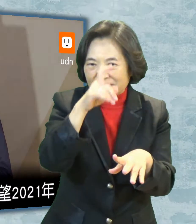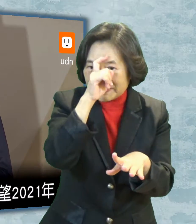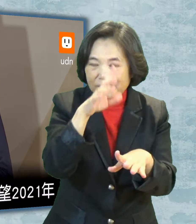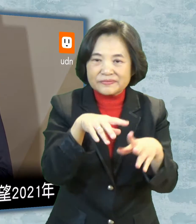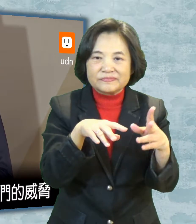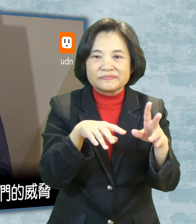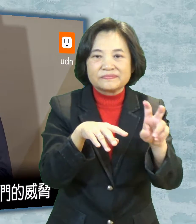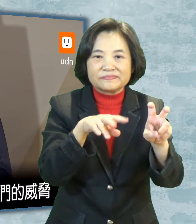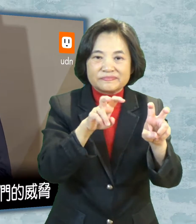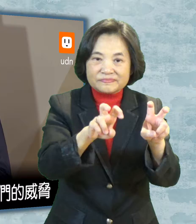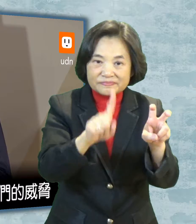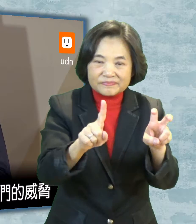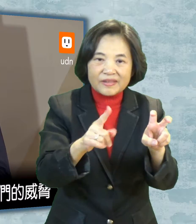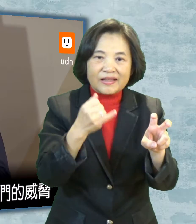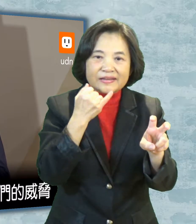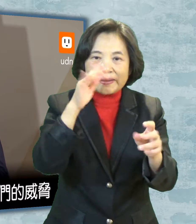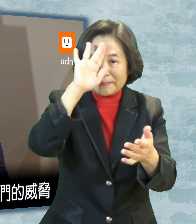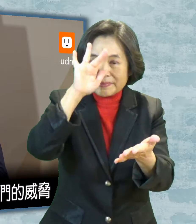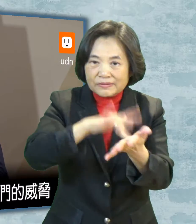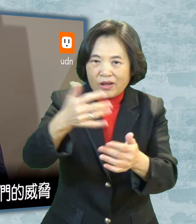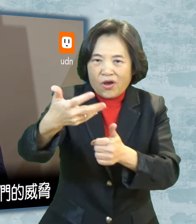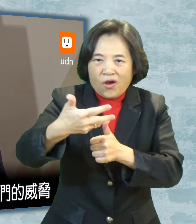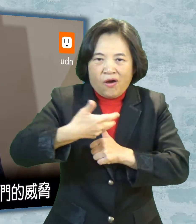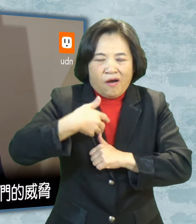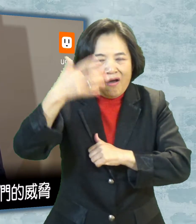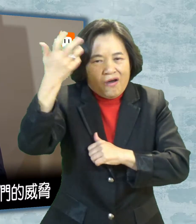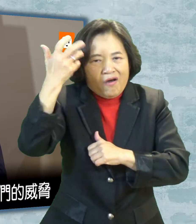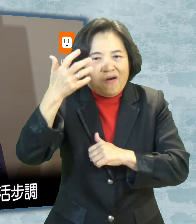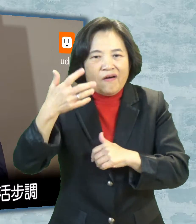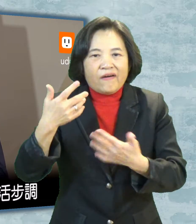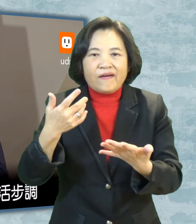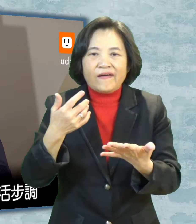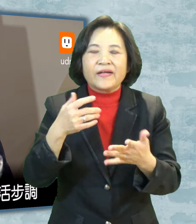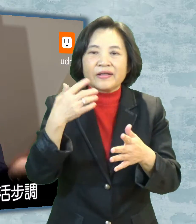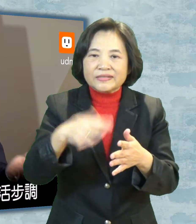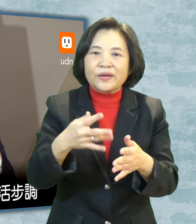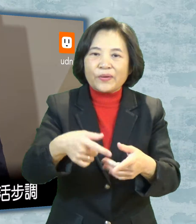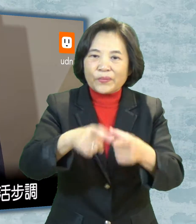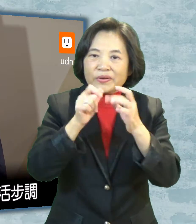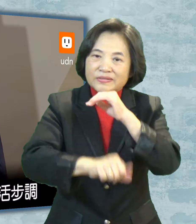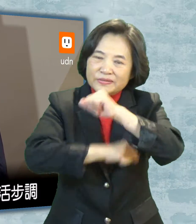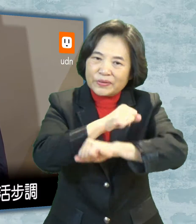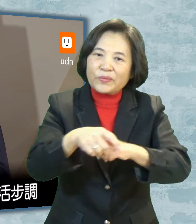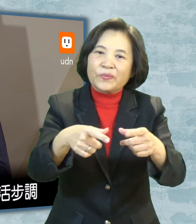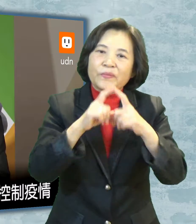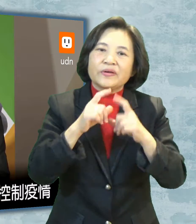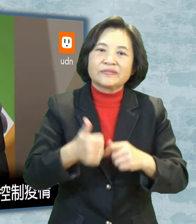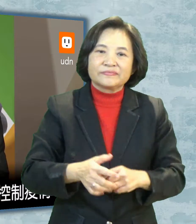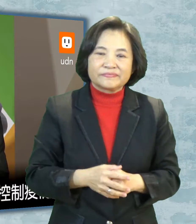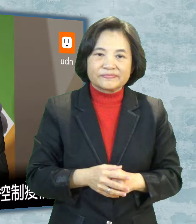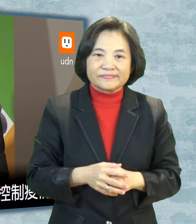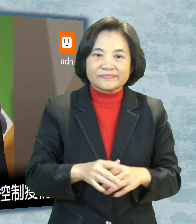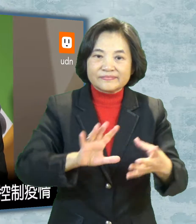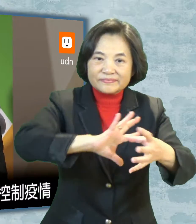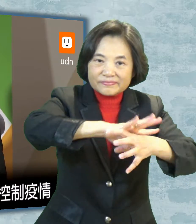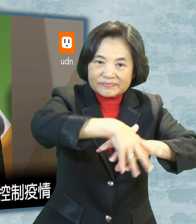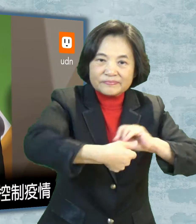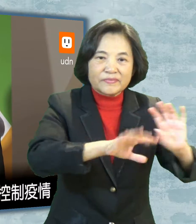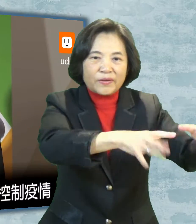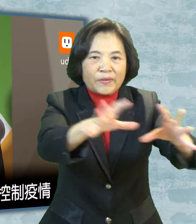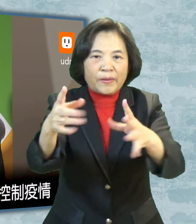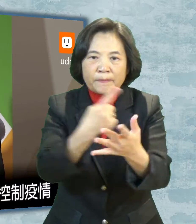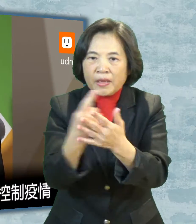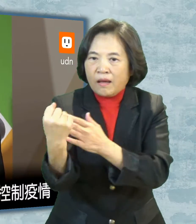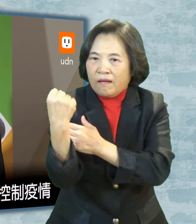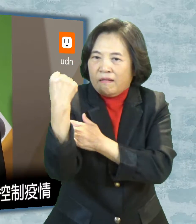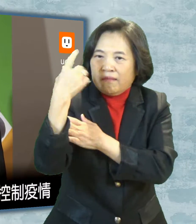望2021年我们能够抛开这个对病毒对我们的威胁，很快的找回我们的生活步调。 全球各国也